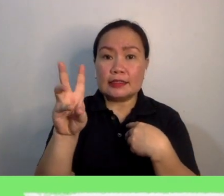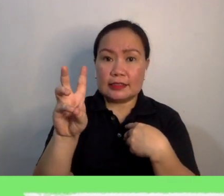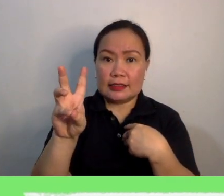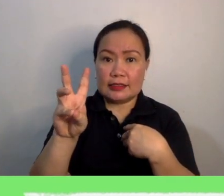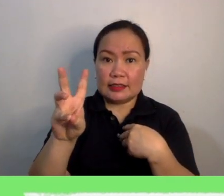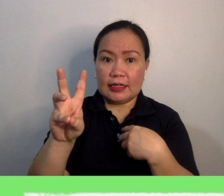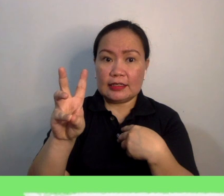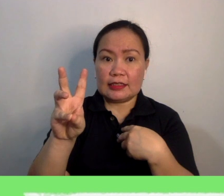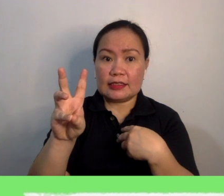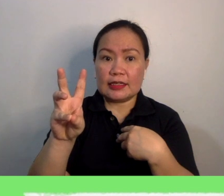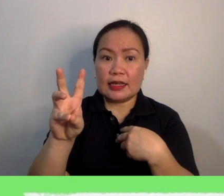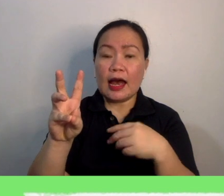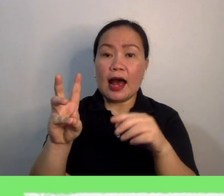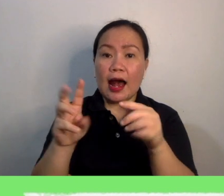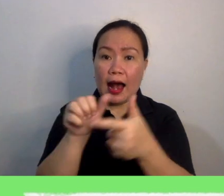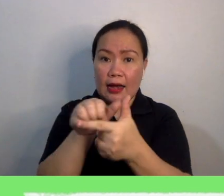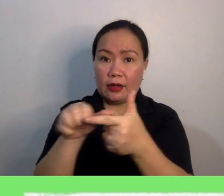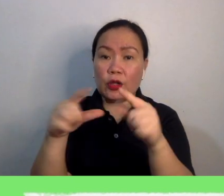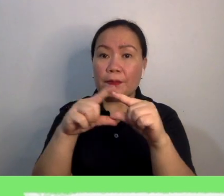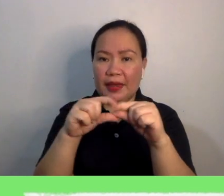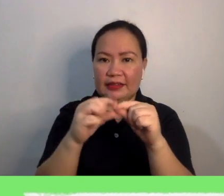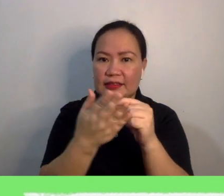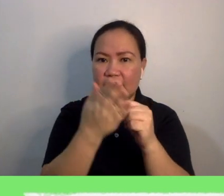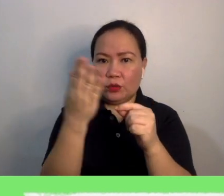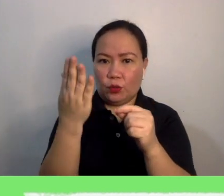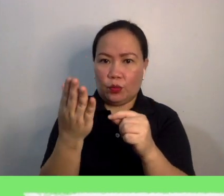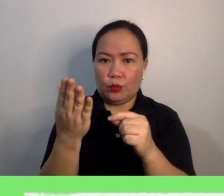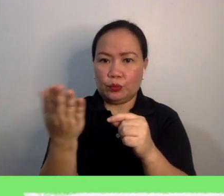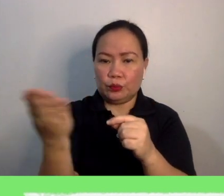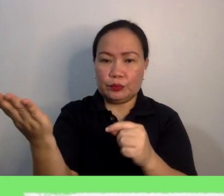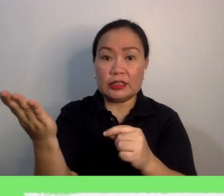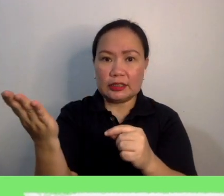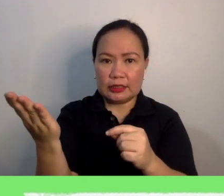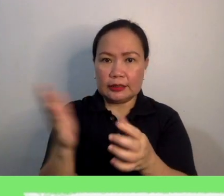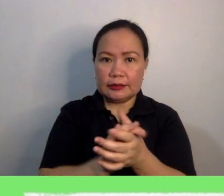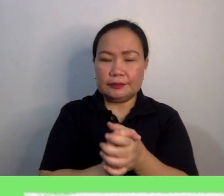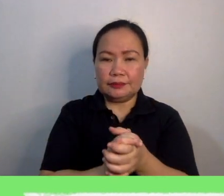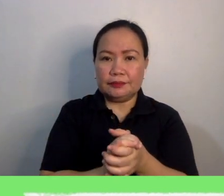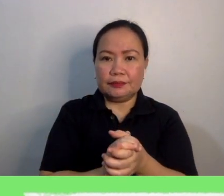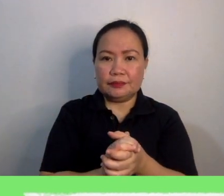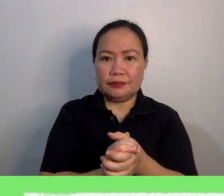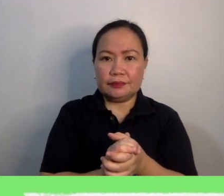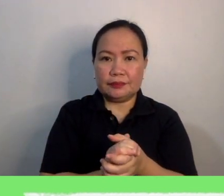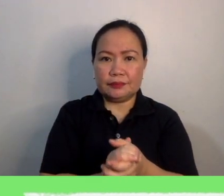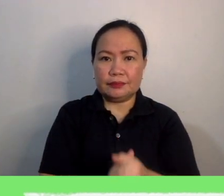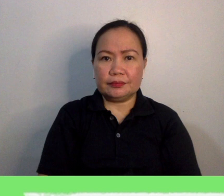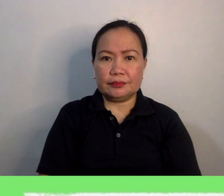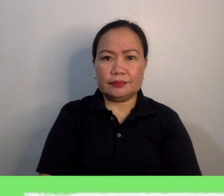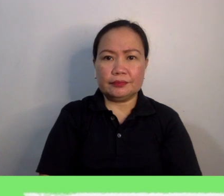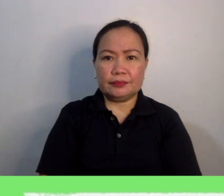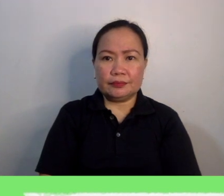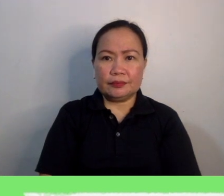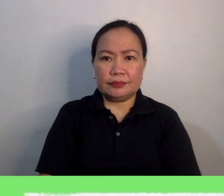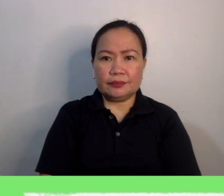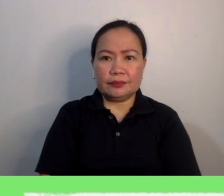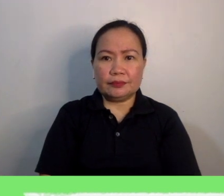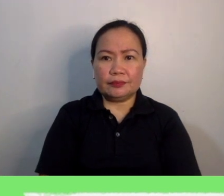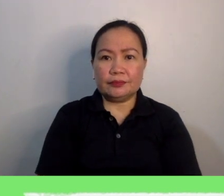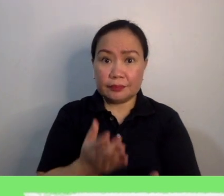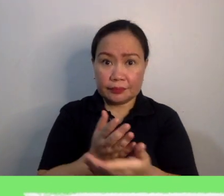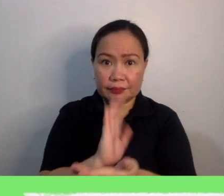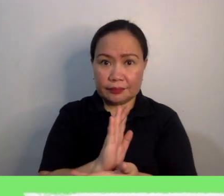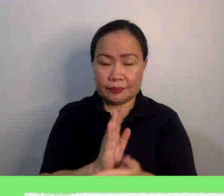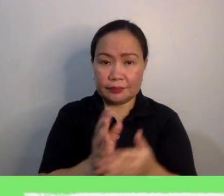linear pair, and congruent angles.